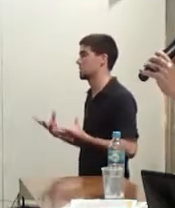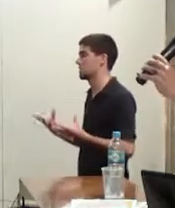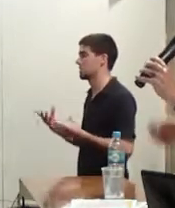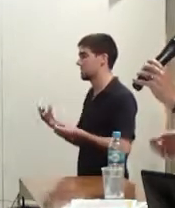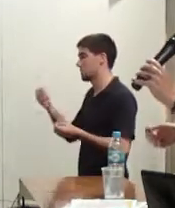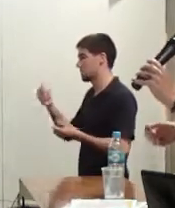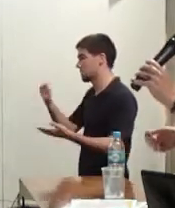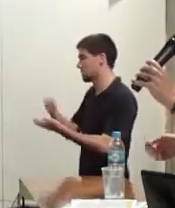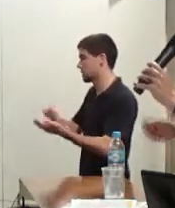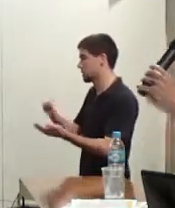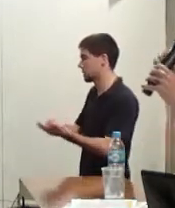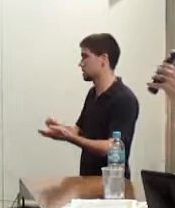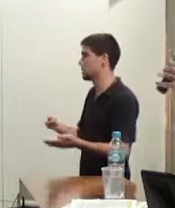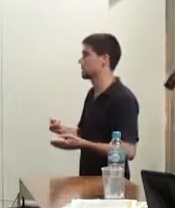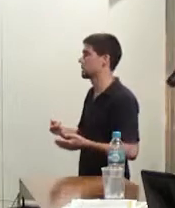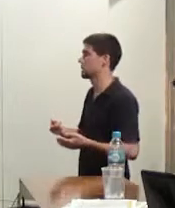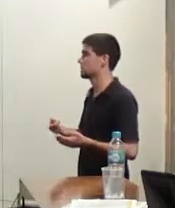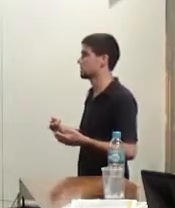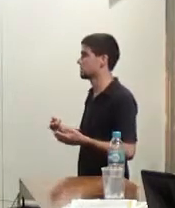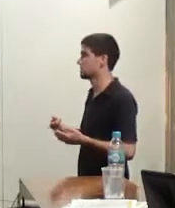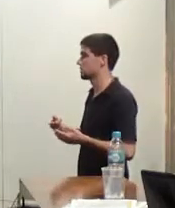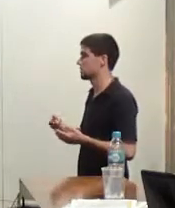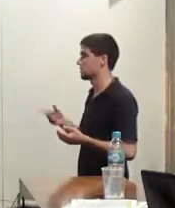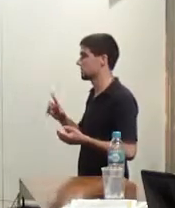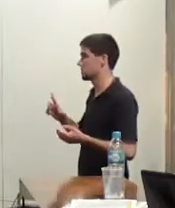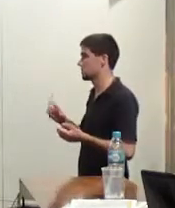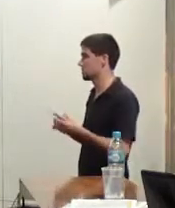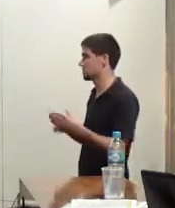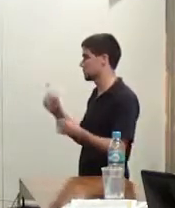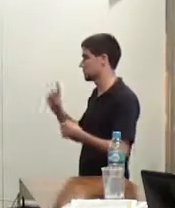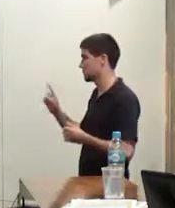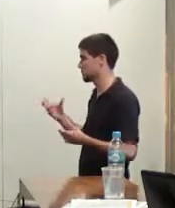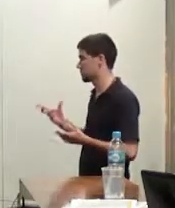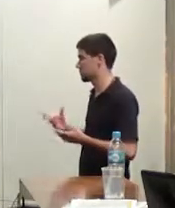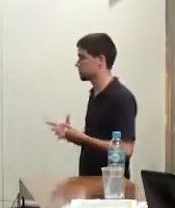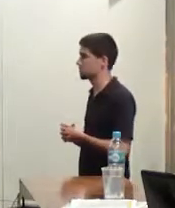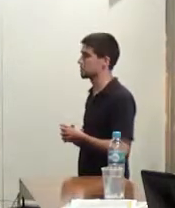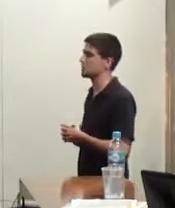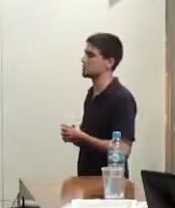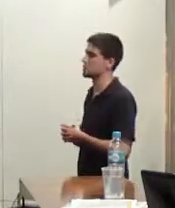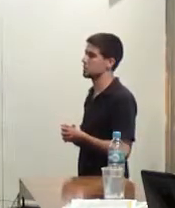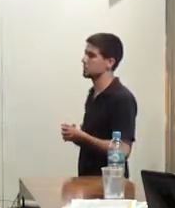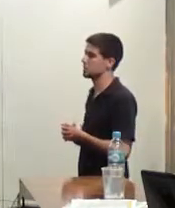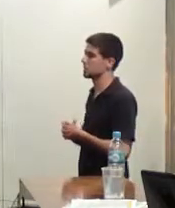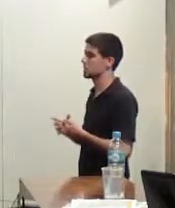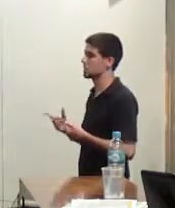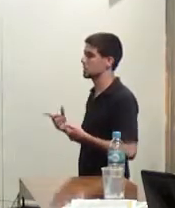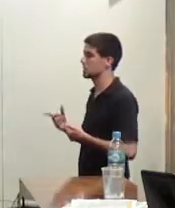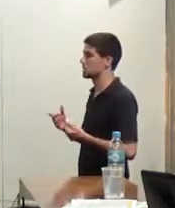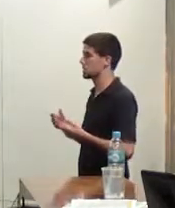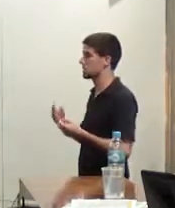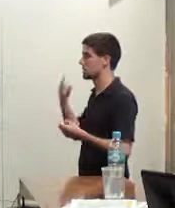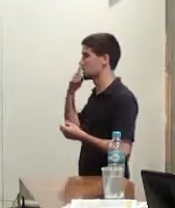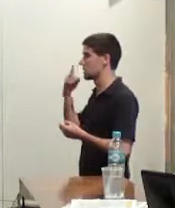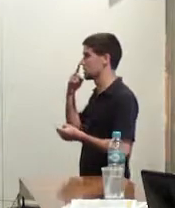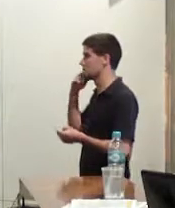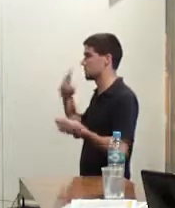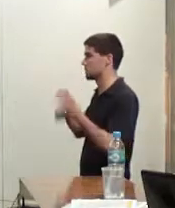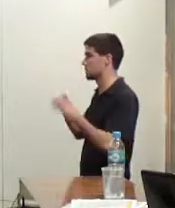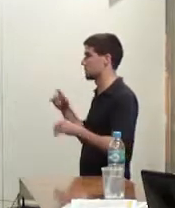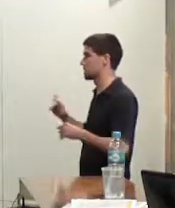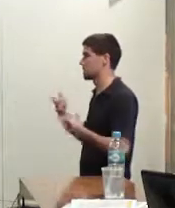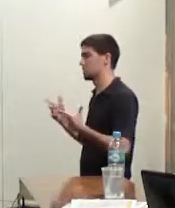siendo subsidiado. La idea central es que no hubiera ningún impuestazo ni ningún tarifazo que